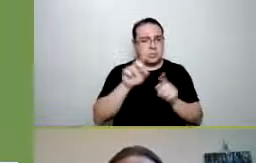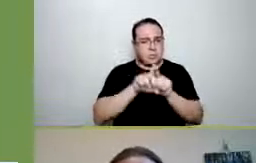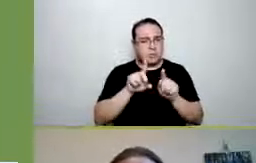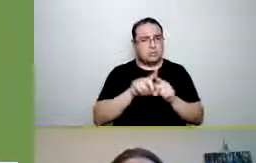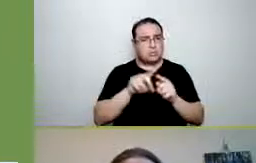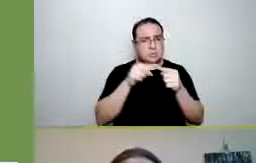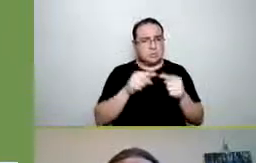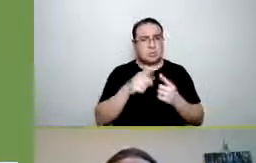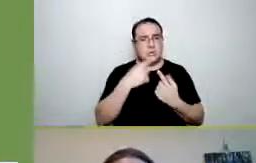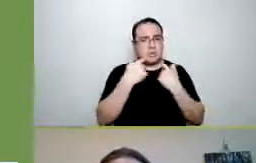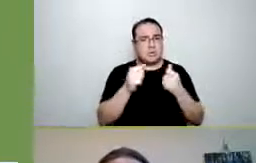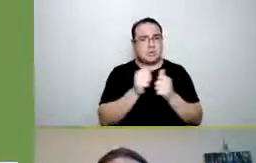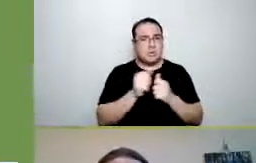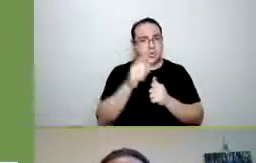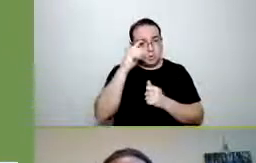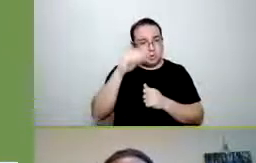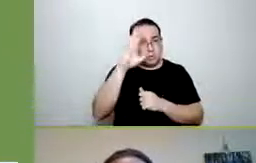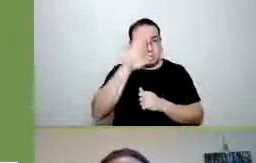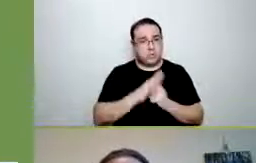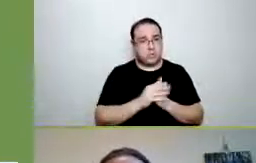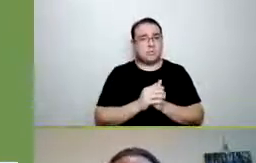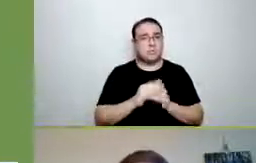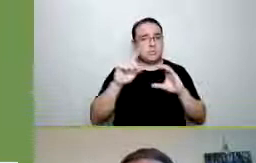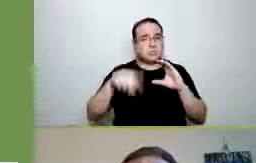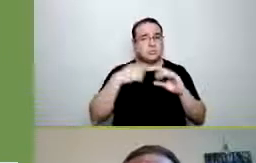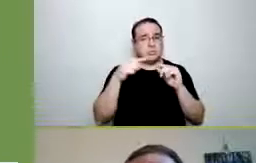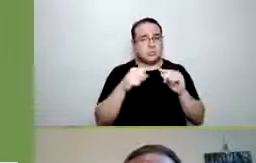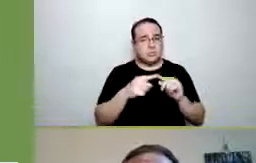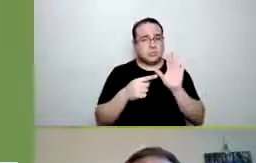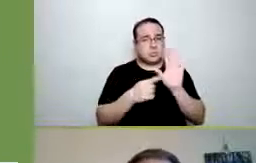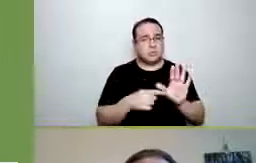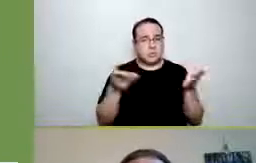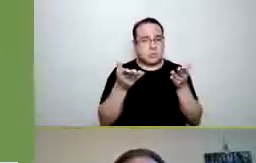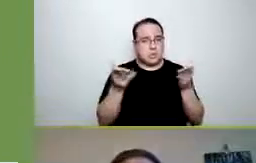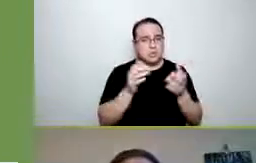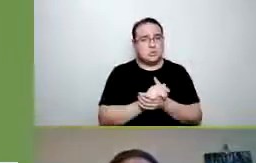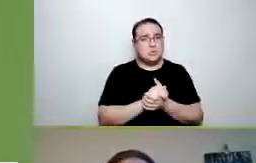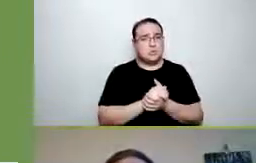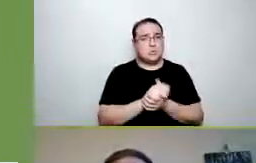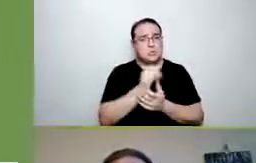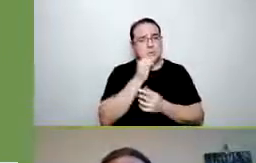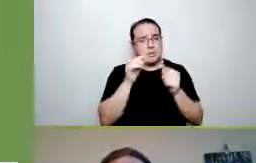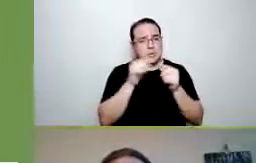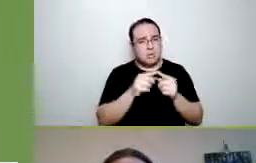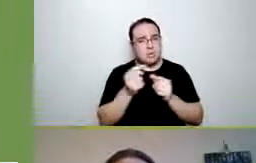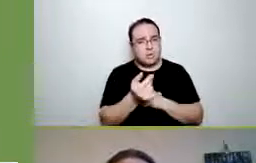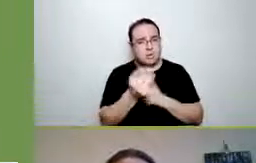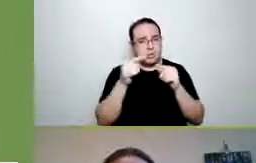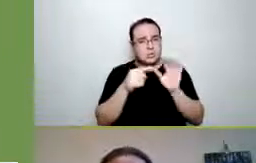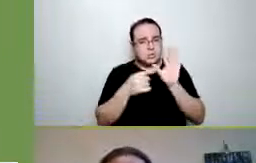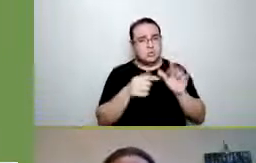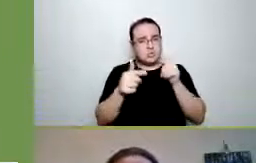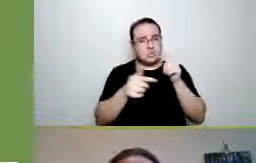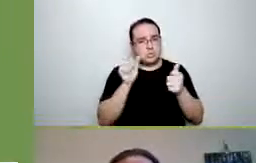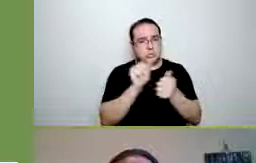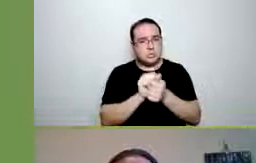documentação linguística hoje em dia no Brasil e no mundo inteiro, né? Desenvolvido até hoje no Instituto Max Planck em Nimega, onde eu trabalhava por